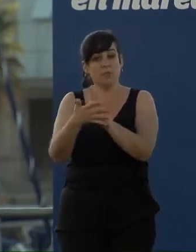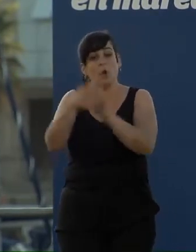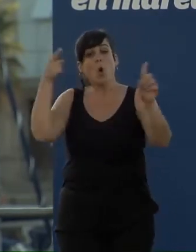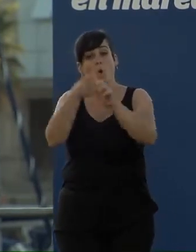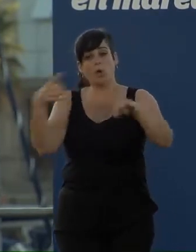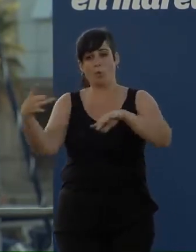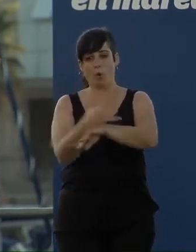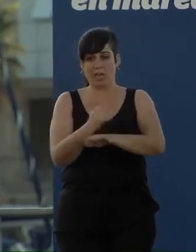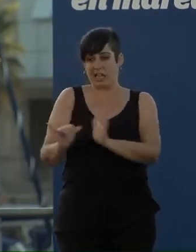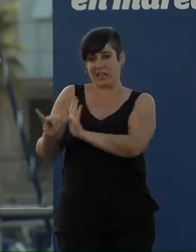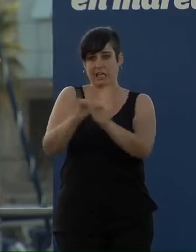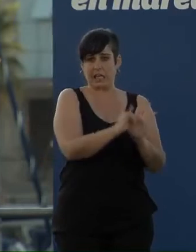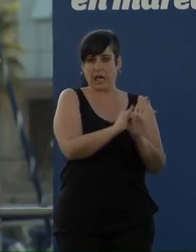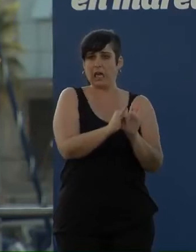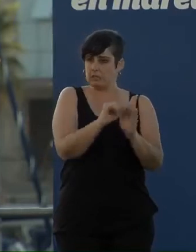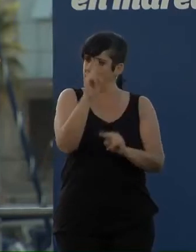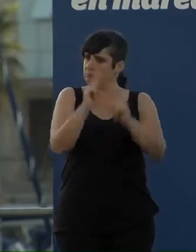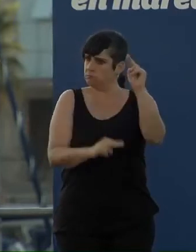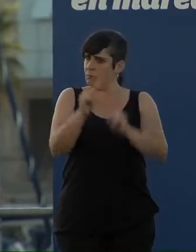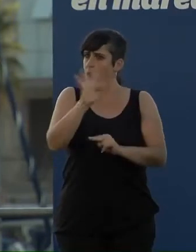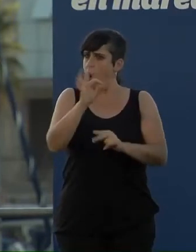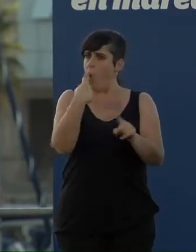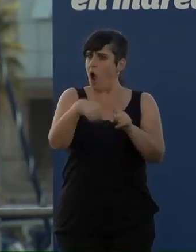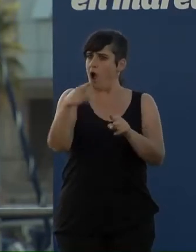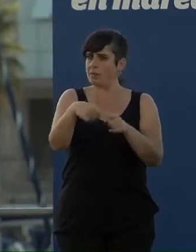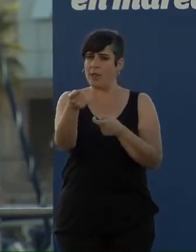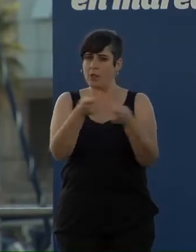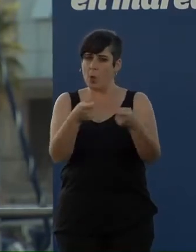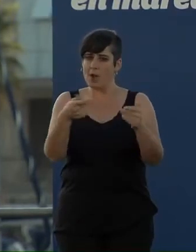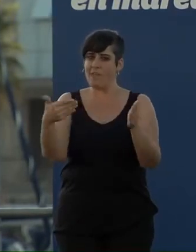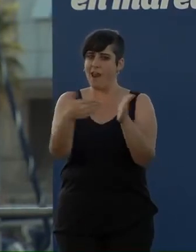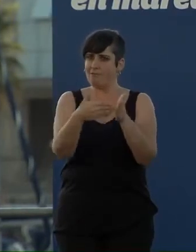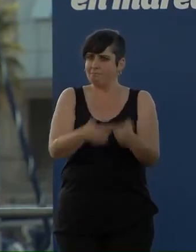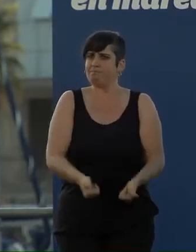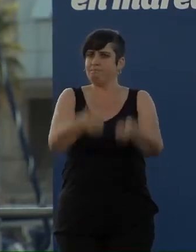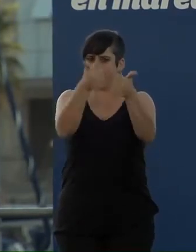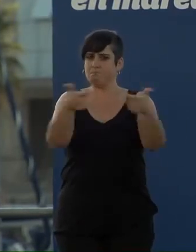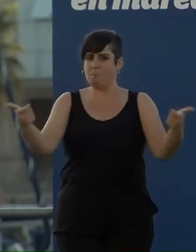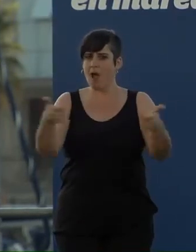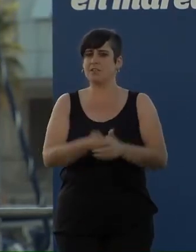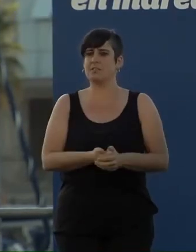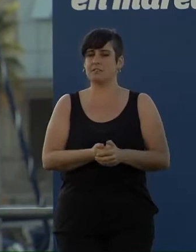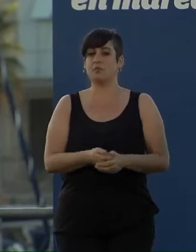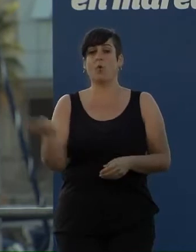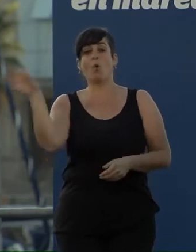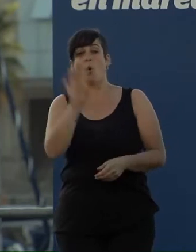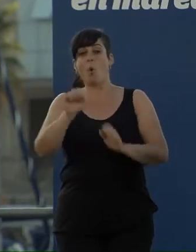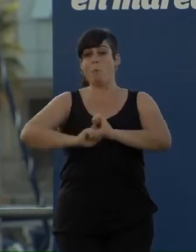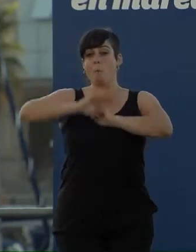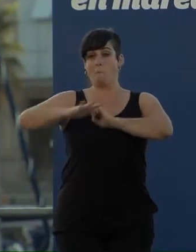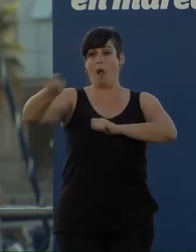de cercanías vale para actividad comercial noos valen para